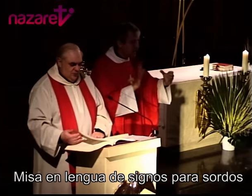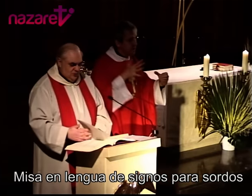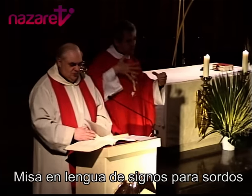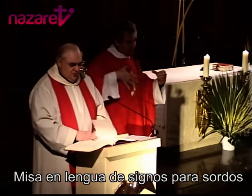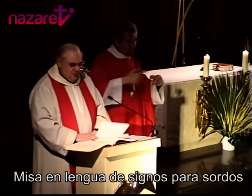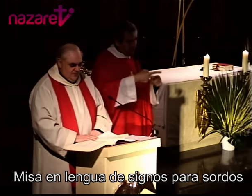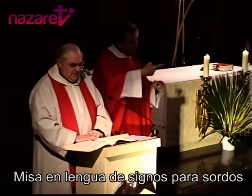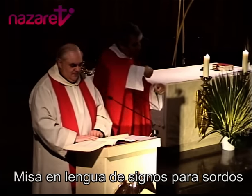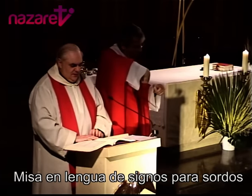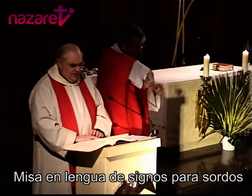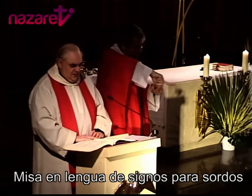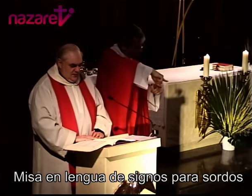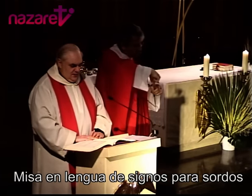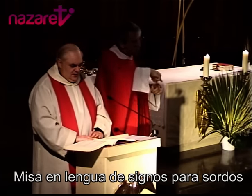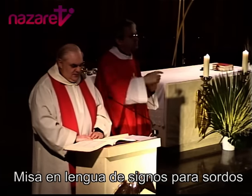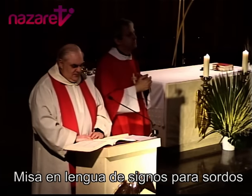por vosotros.